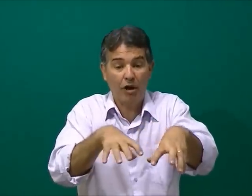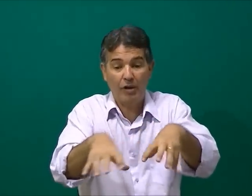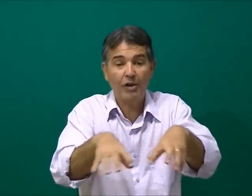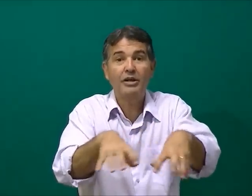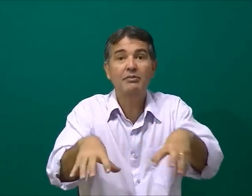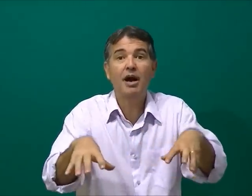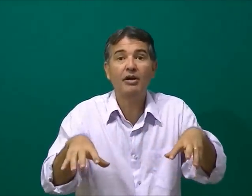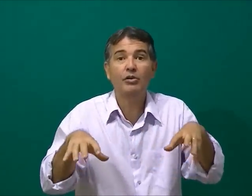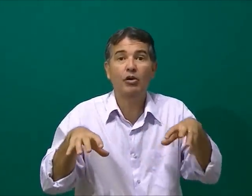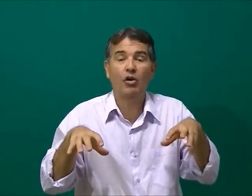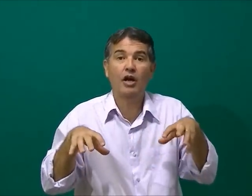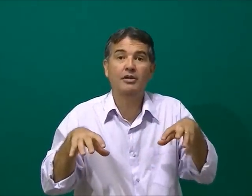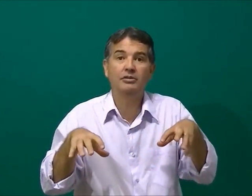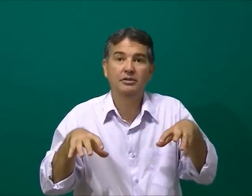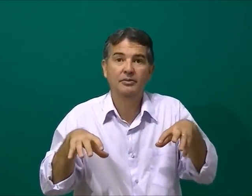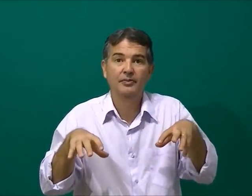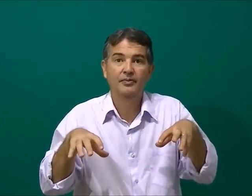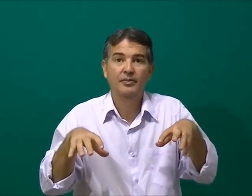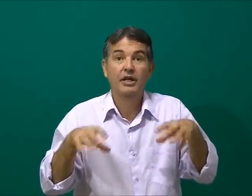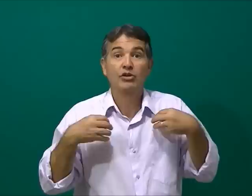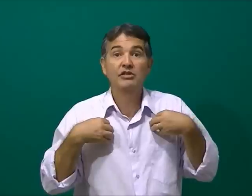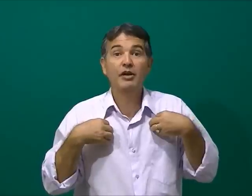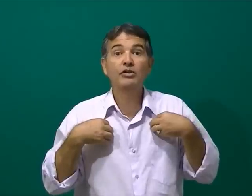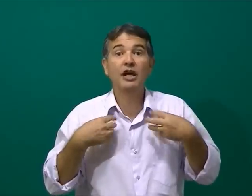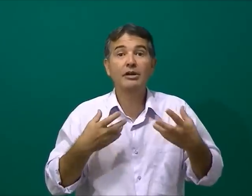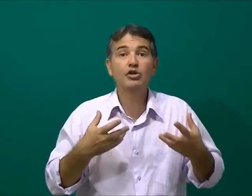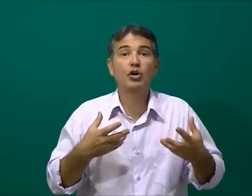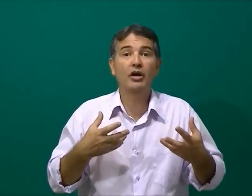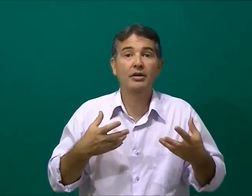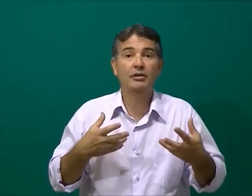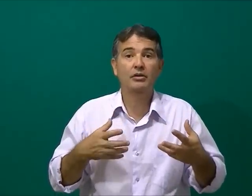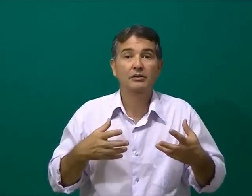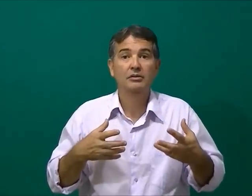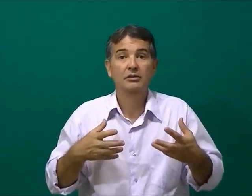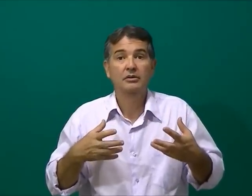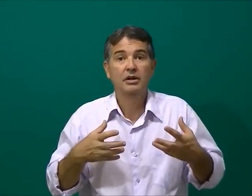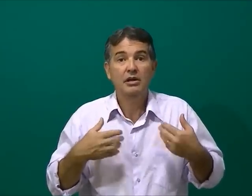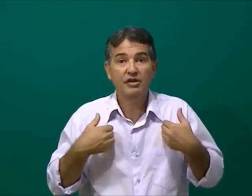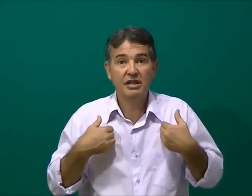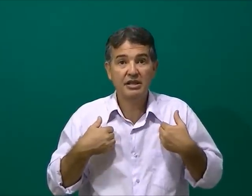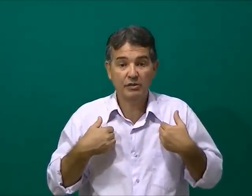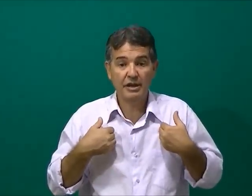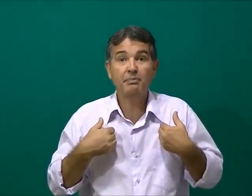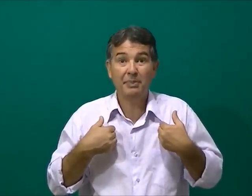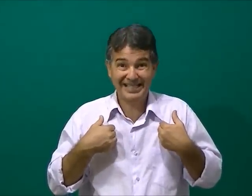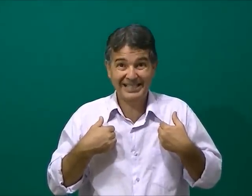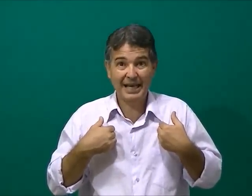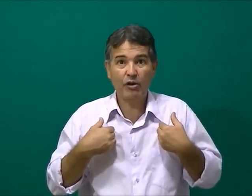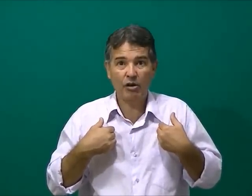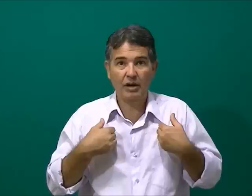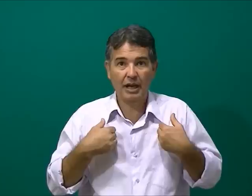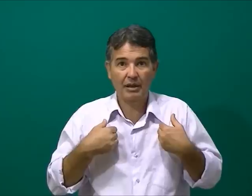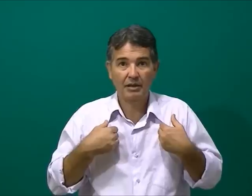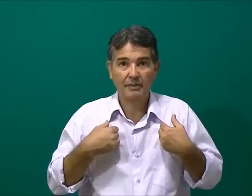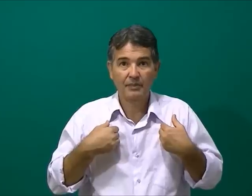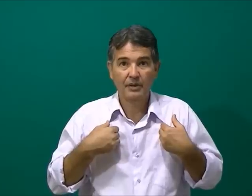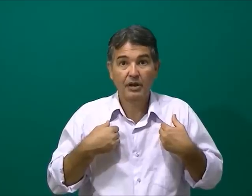é o animal que estou colocando. Então você vai contar uma história e você então vai precisar colocar que